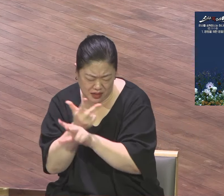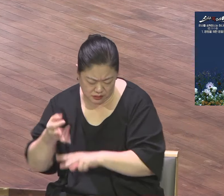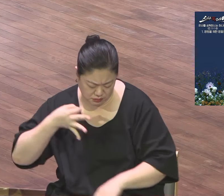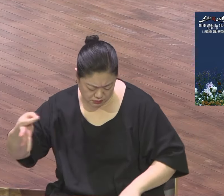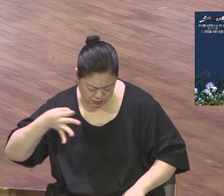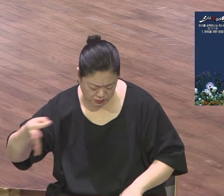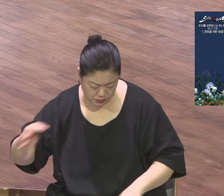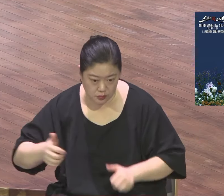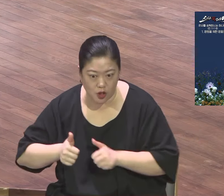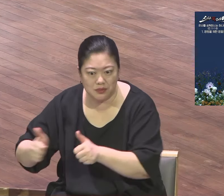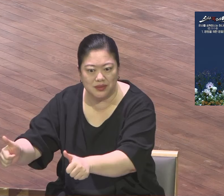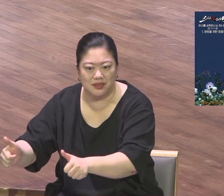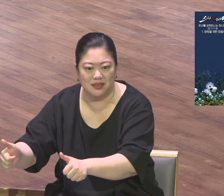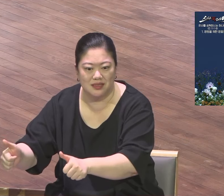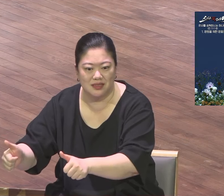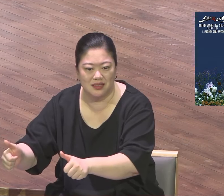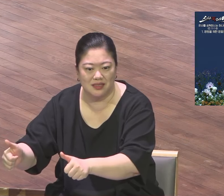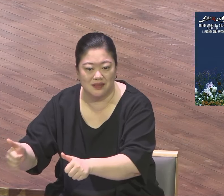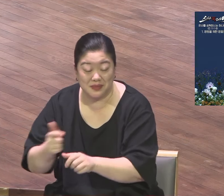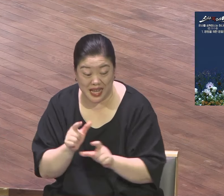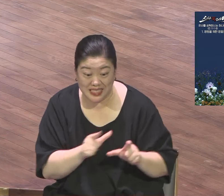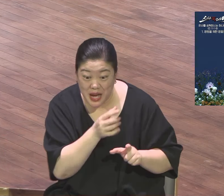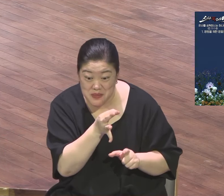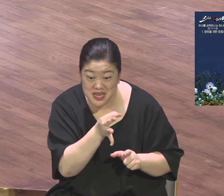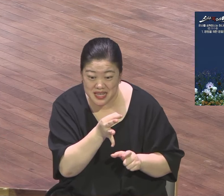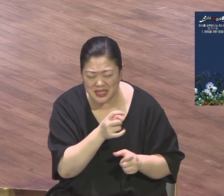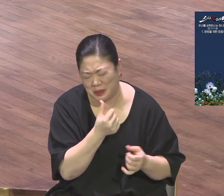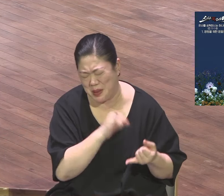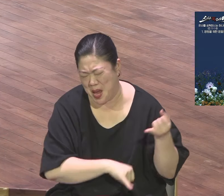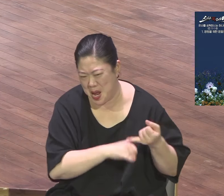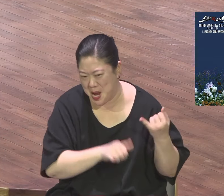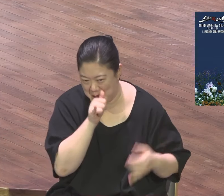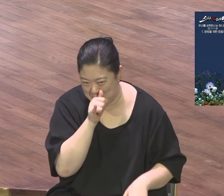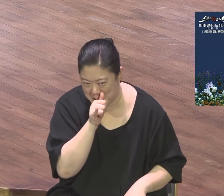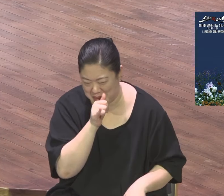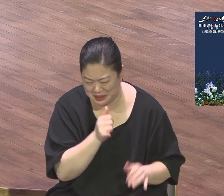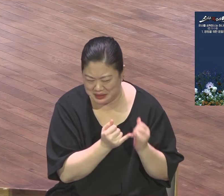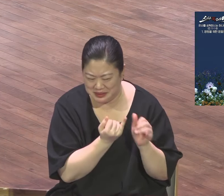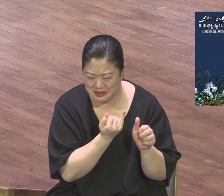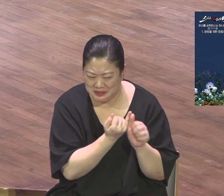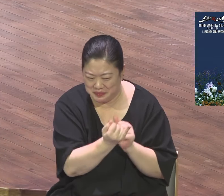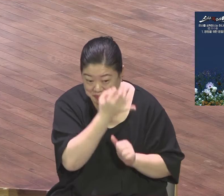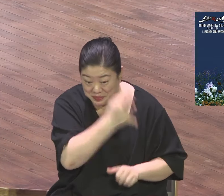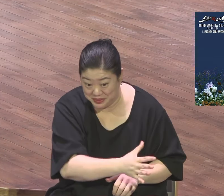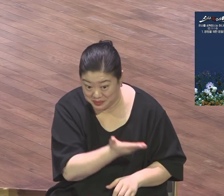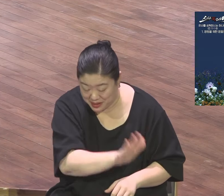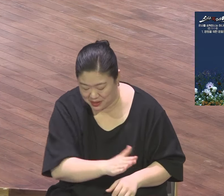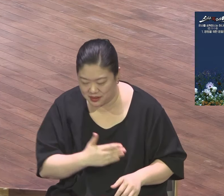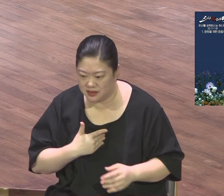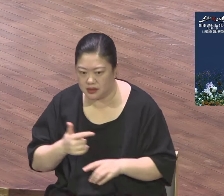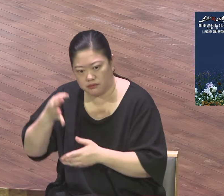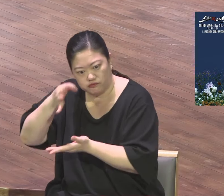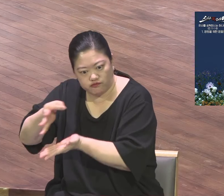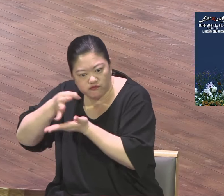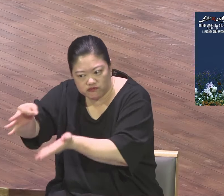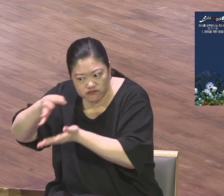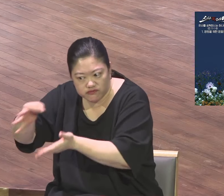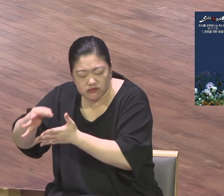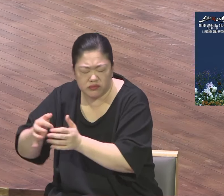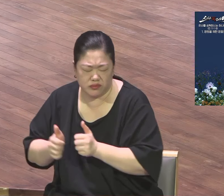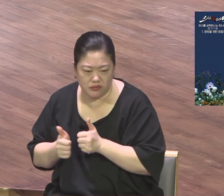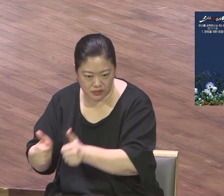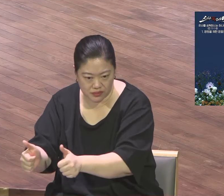따라 올인했어. 나 아무 생각 없이. 그 기관이 붕대야 되니까 붕을